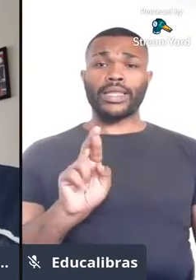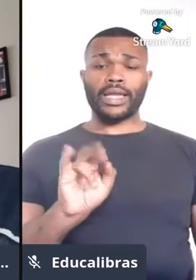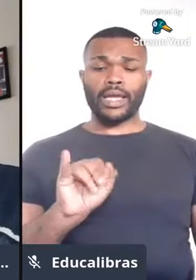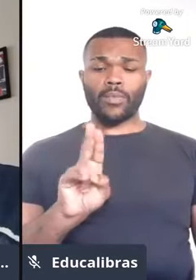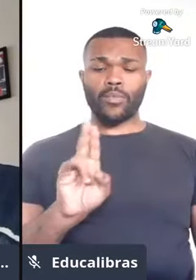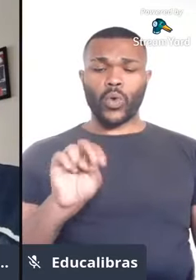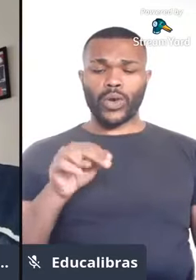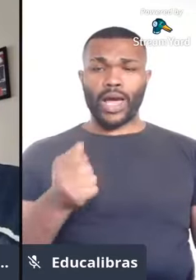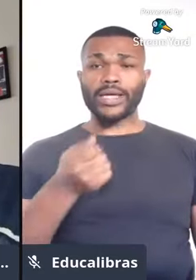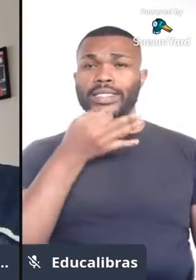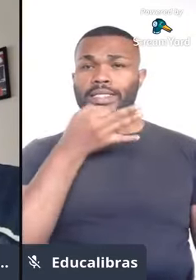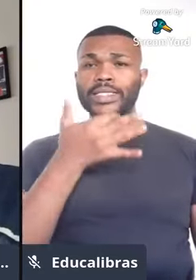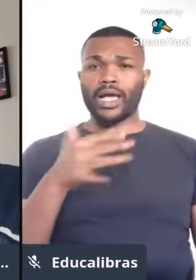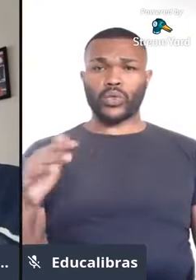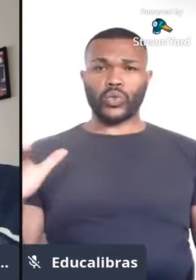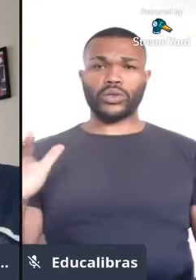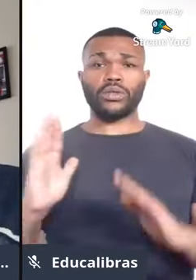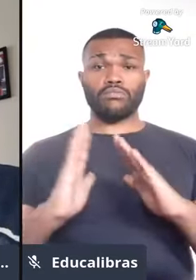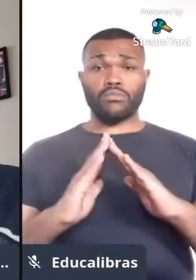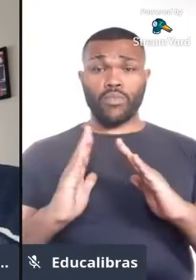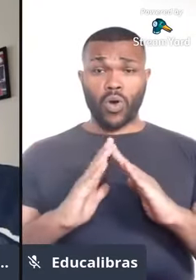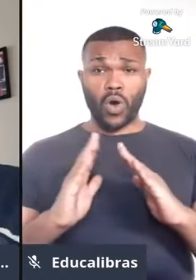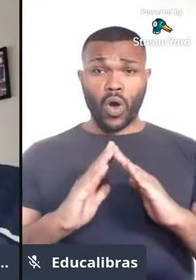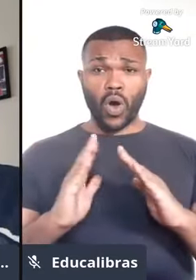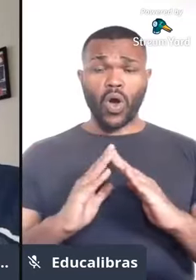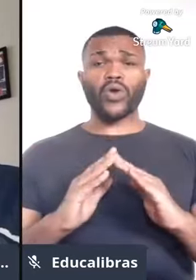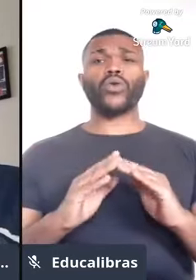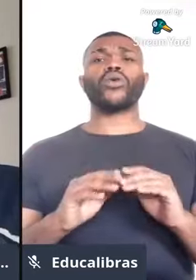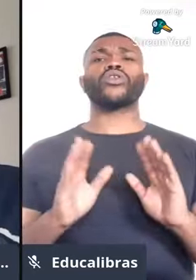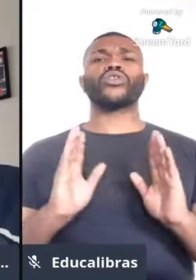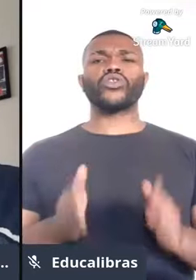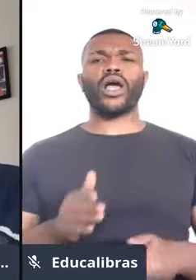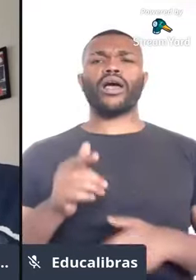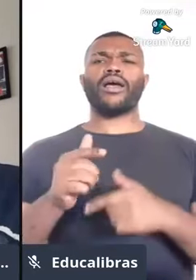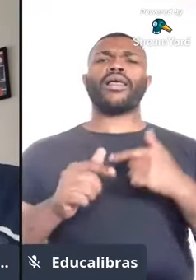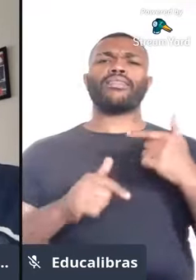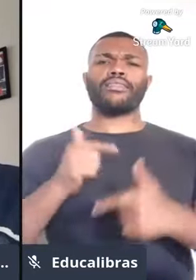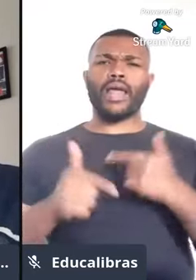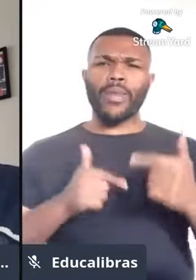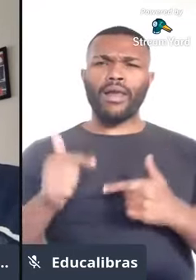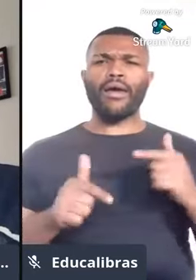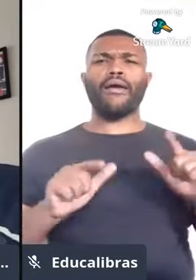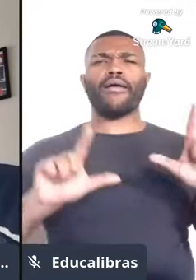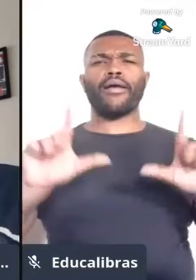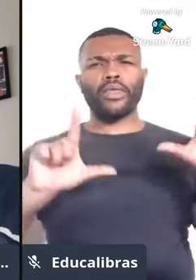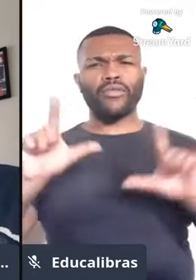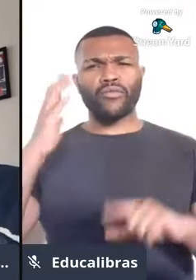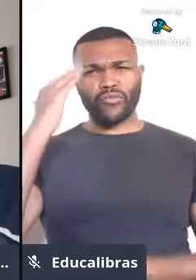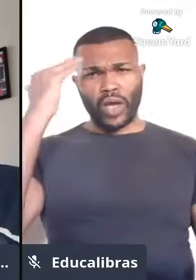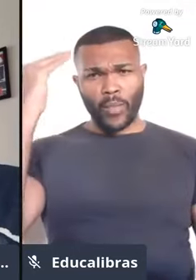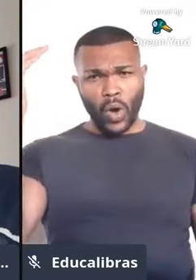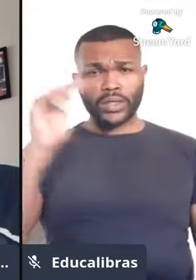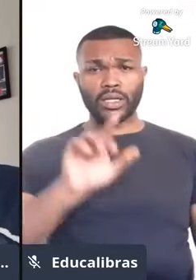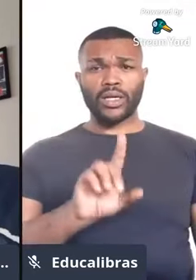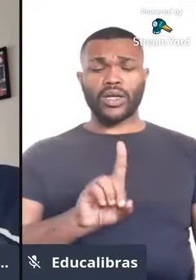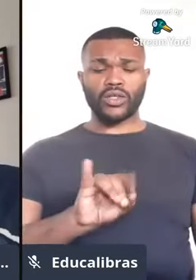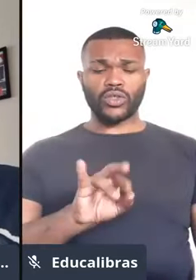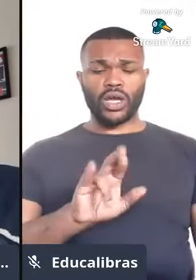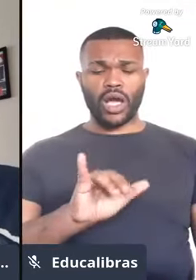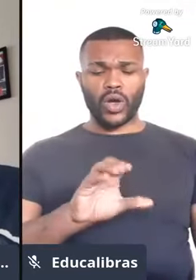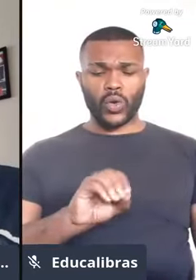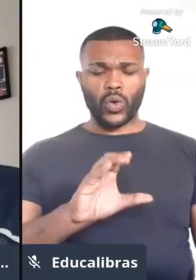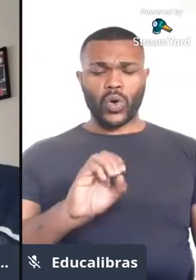agora. Passei por diversos veículos de grande imprensa, trabalhei no Jornal Diário do Comércio, da Associação